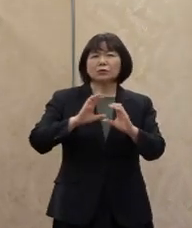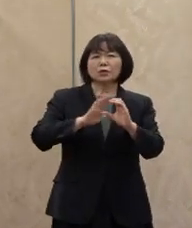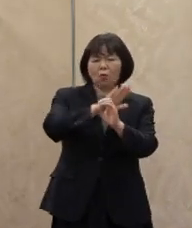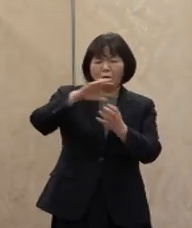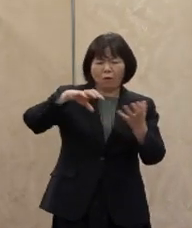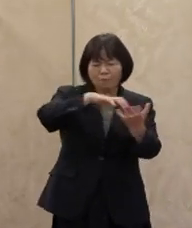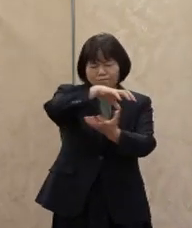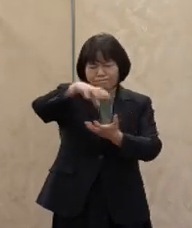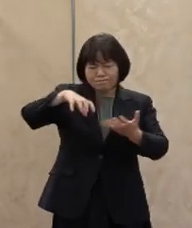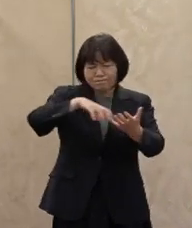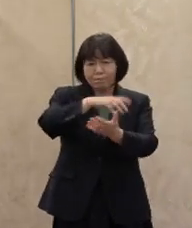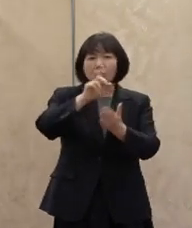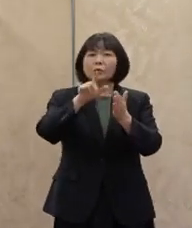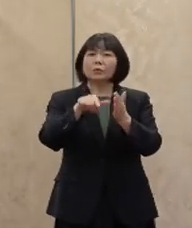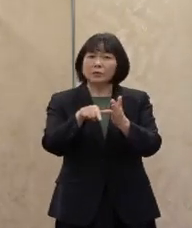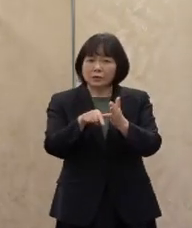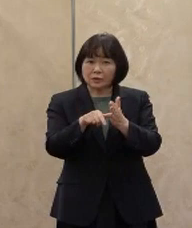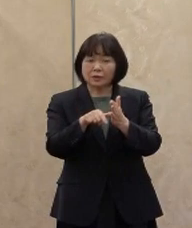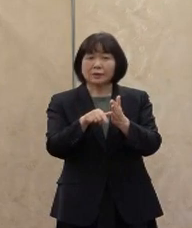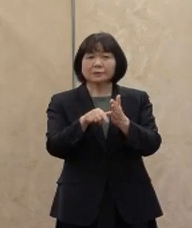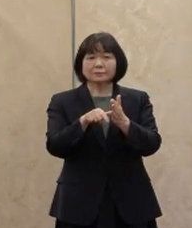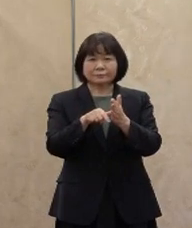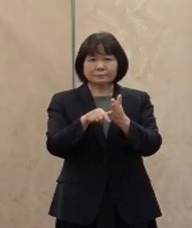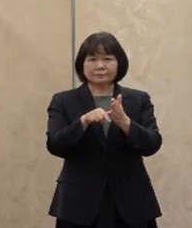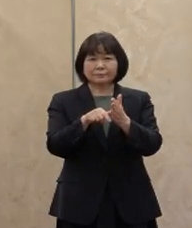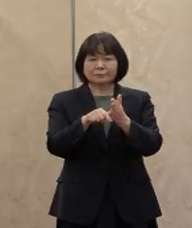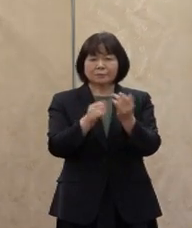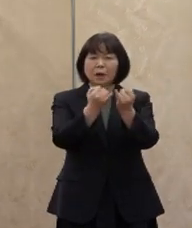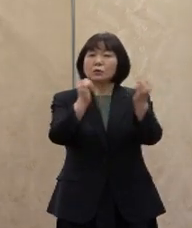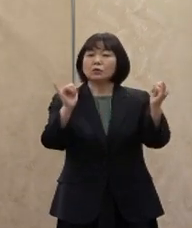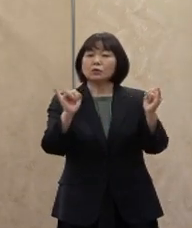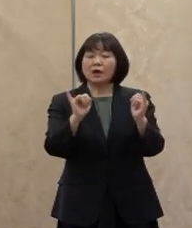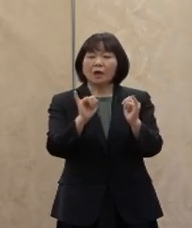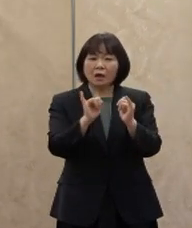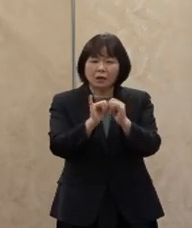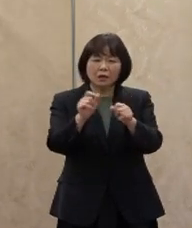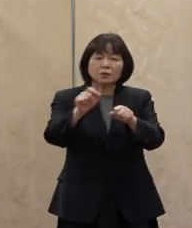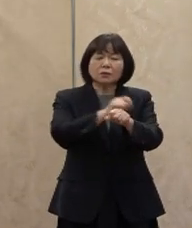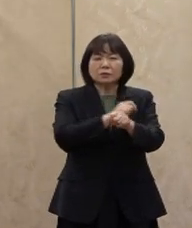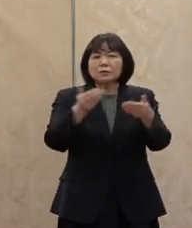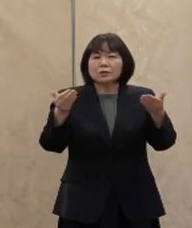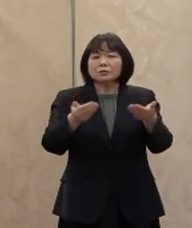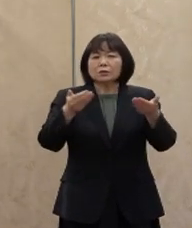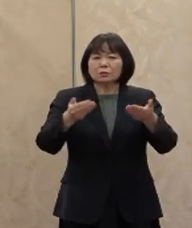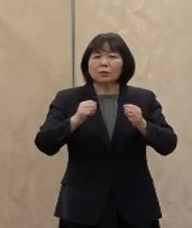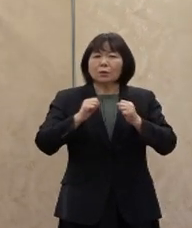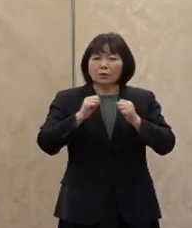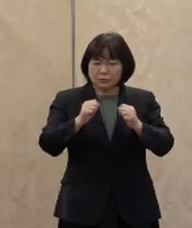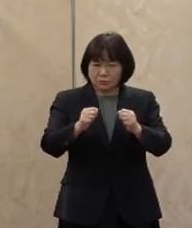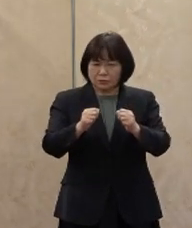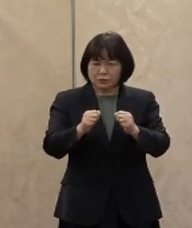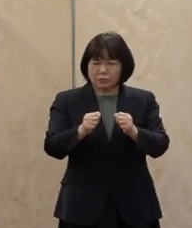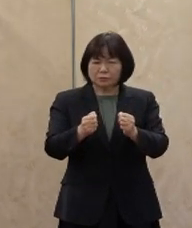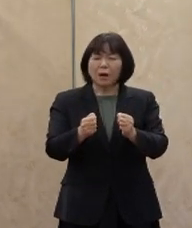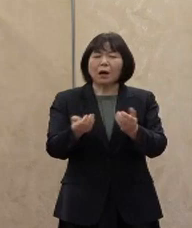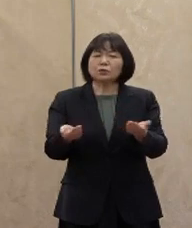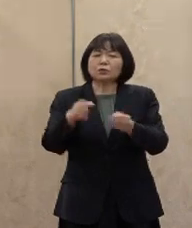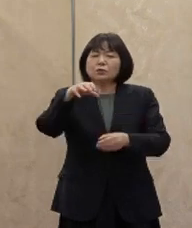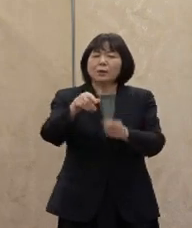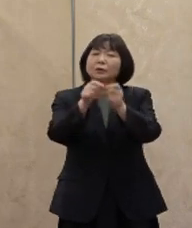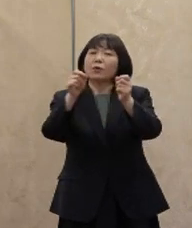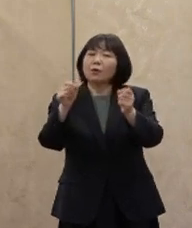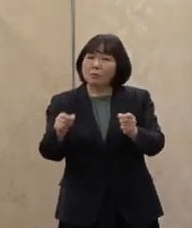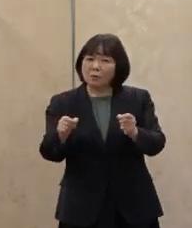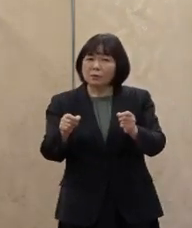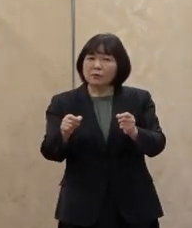におきまして、このその女性、特に働く職場の問題、さまざまなあ